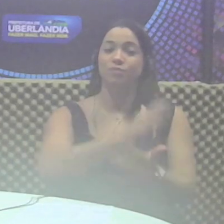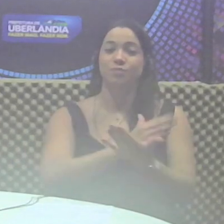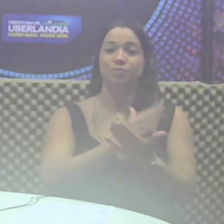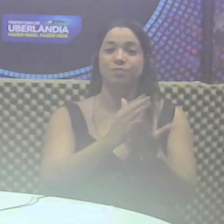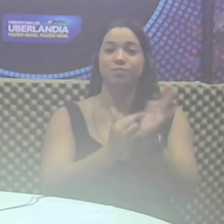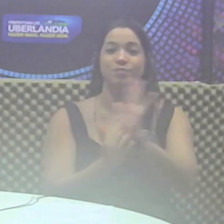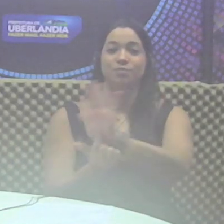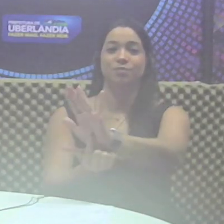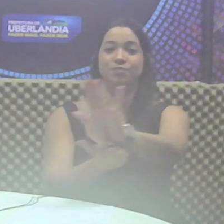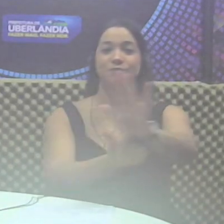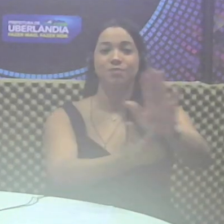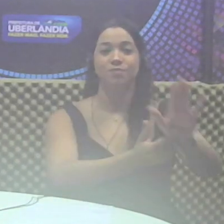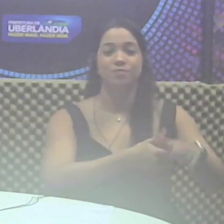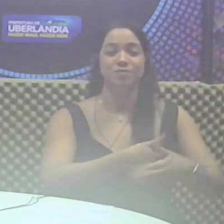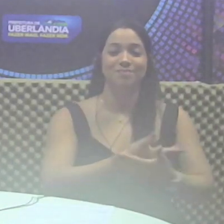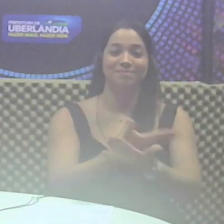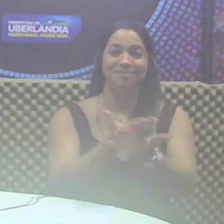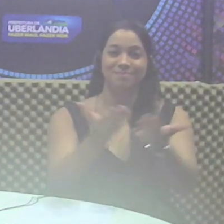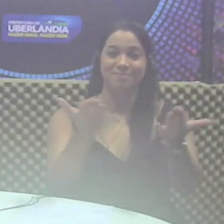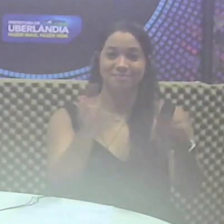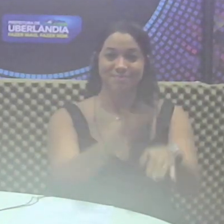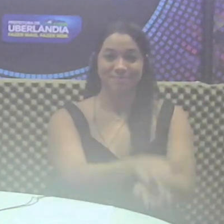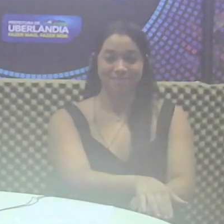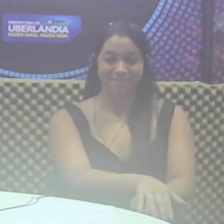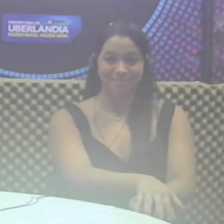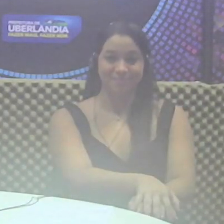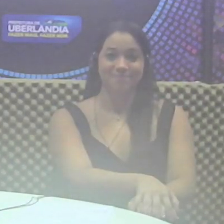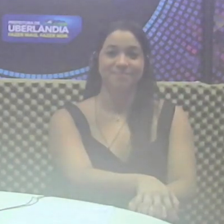Uberlândia no ar pra você.